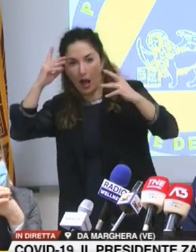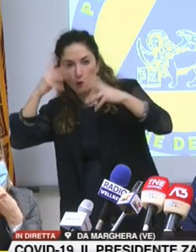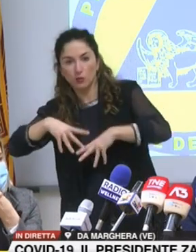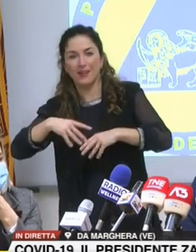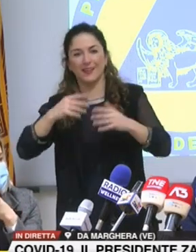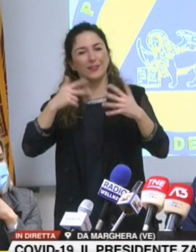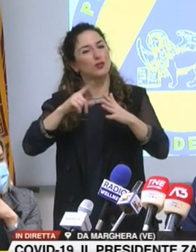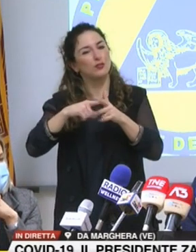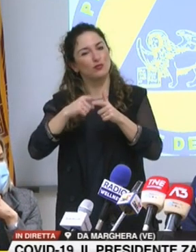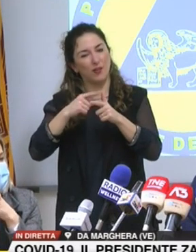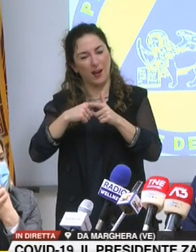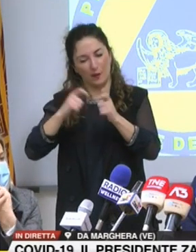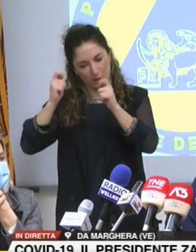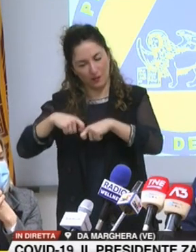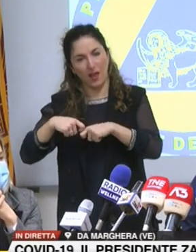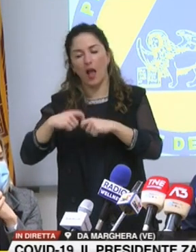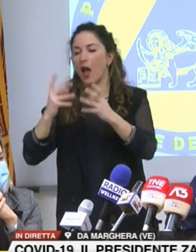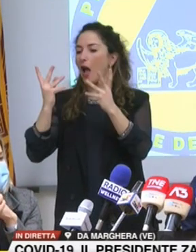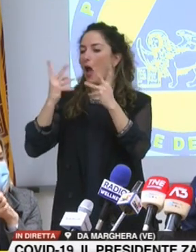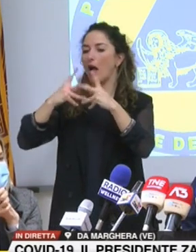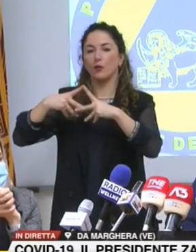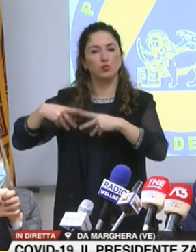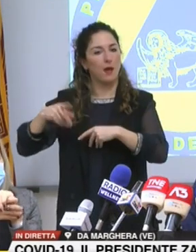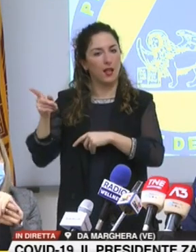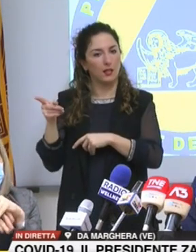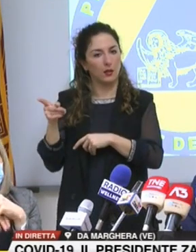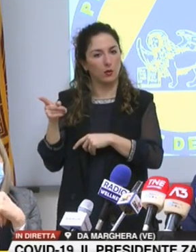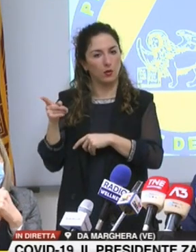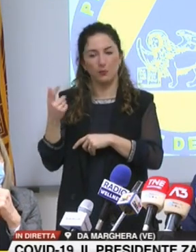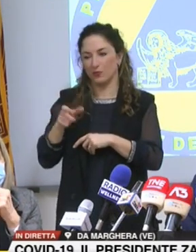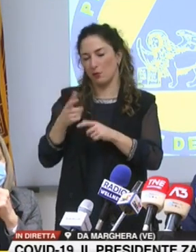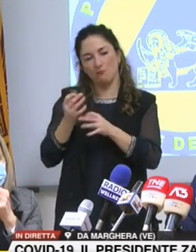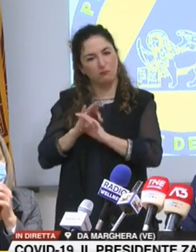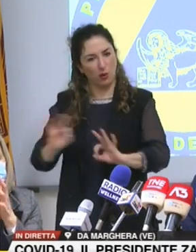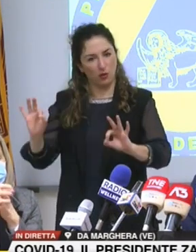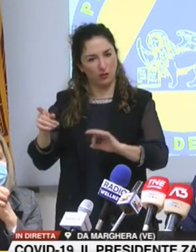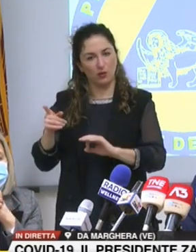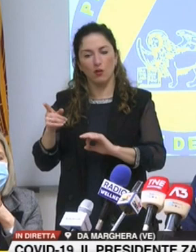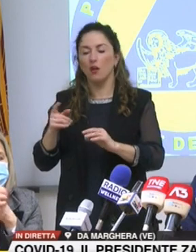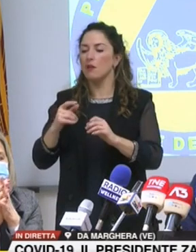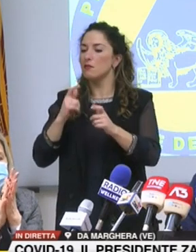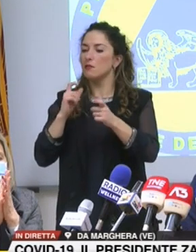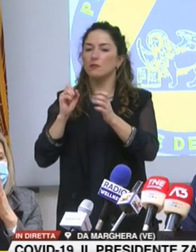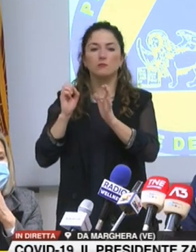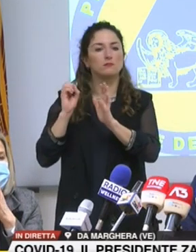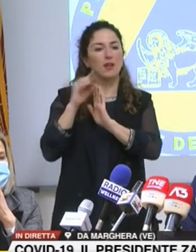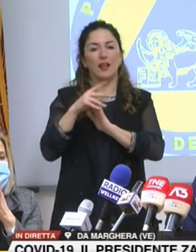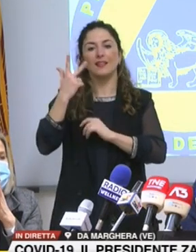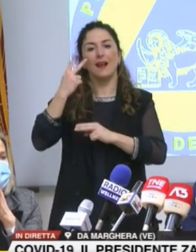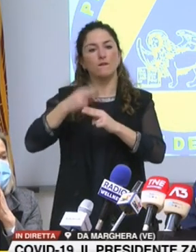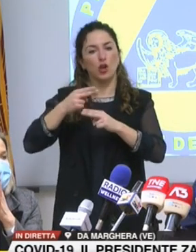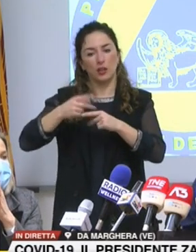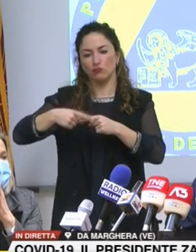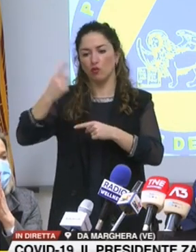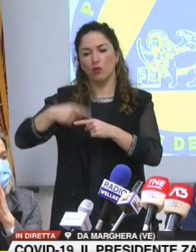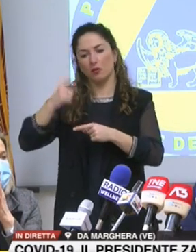18 gennaio in particolare, adesso che è pronto il sistema nazionale, comunica in automatico 3 volte al giorno. Quindi